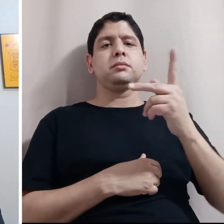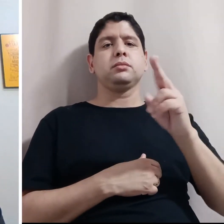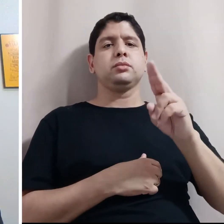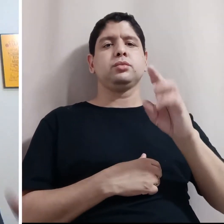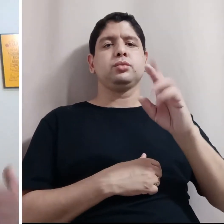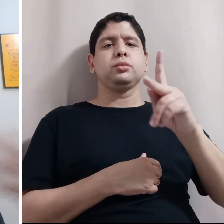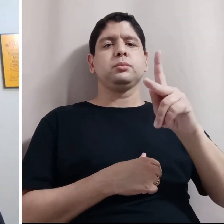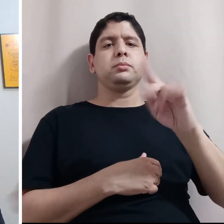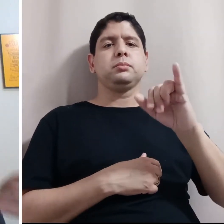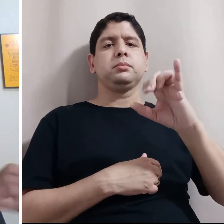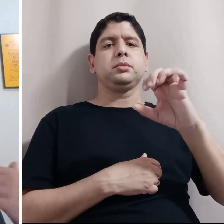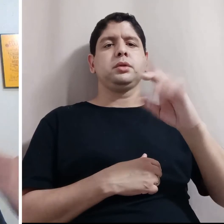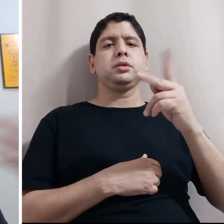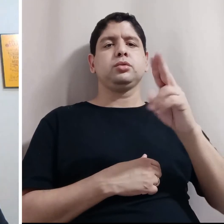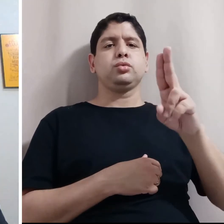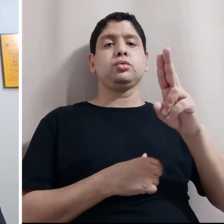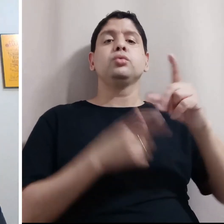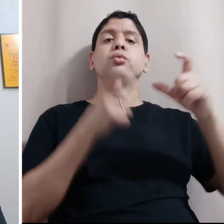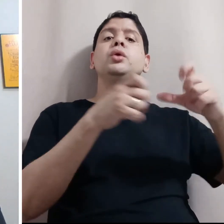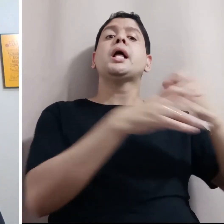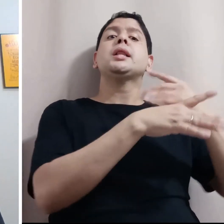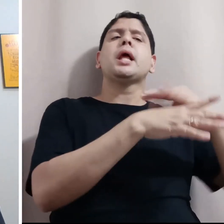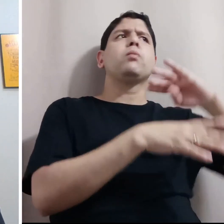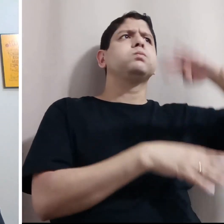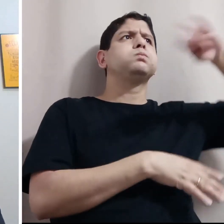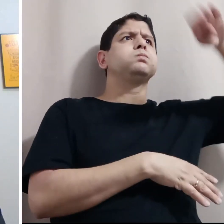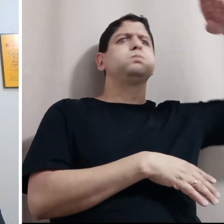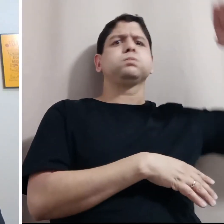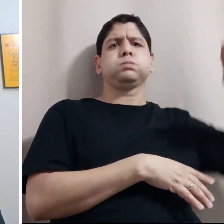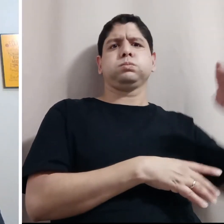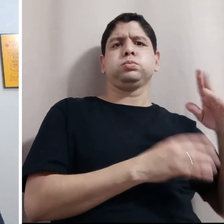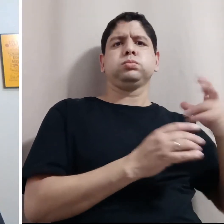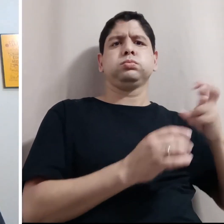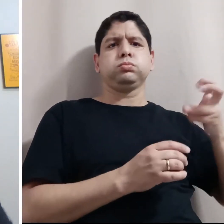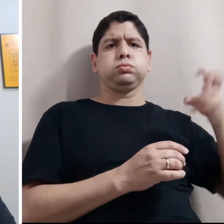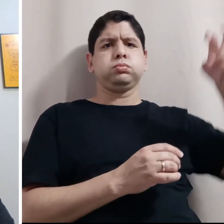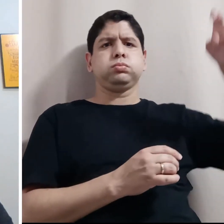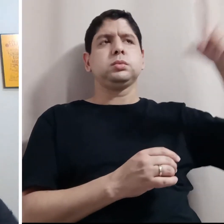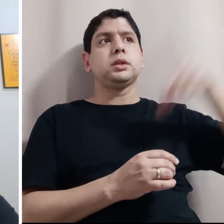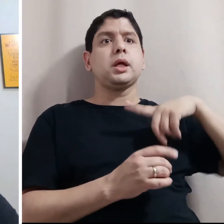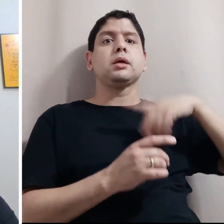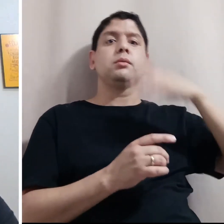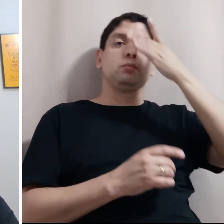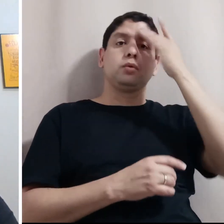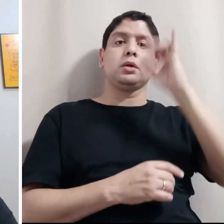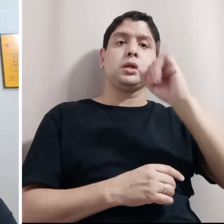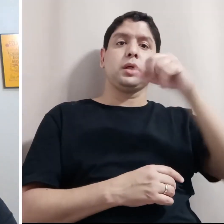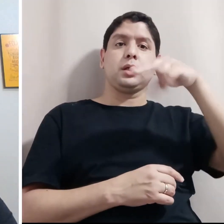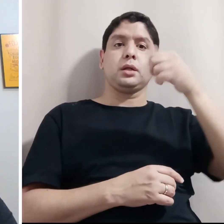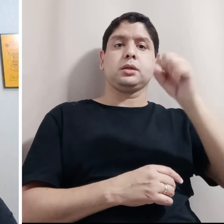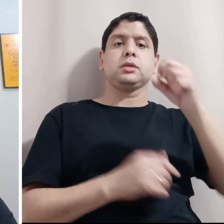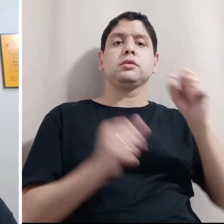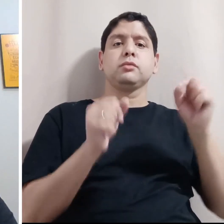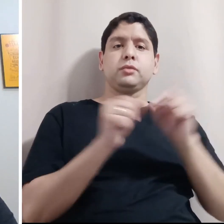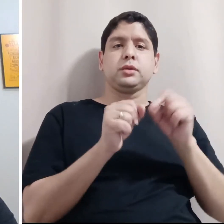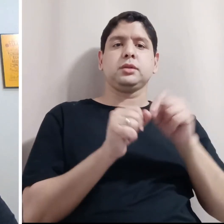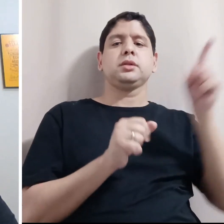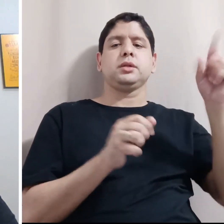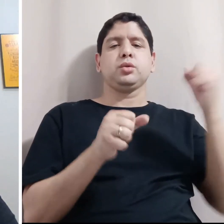Picchu, mas foi uma das cidades que foi construída nas montanhas, né, uma cidade erguida nas montanhas pelos